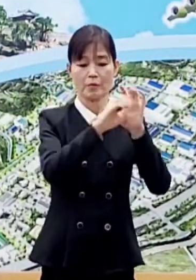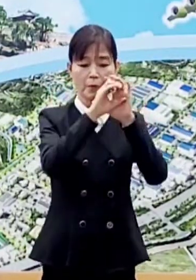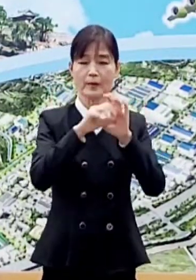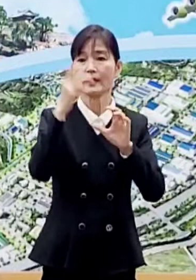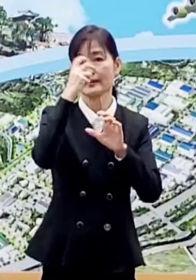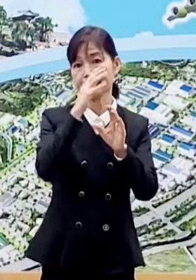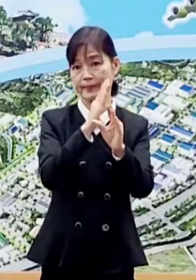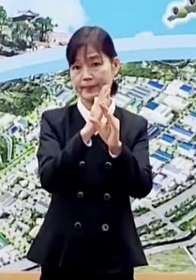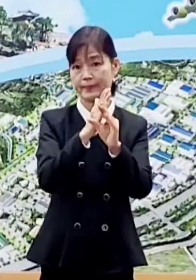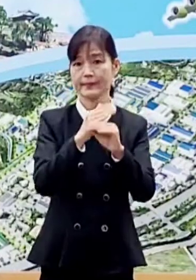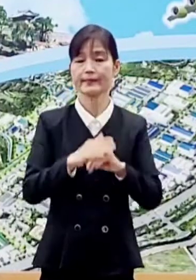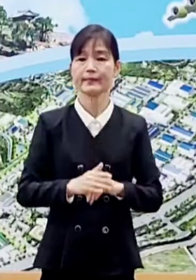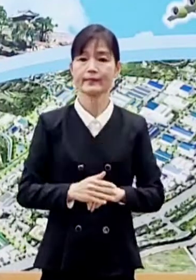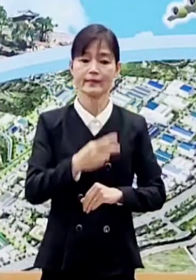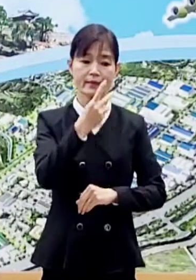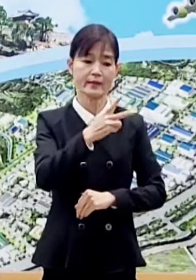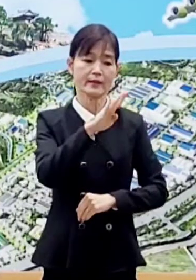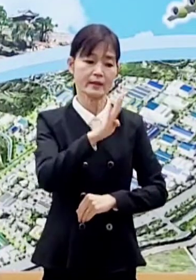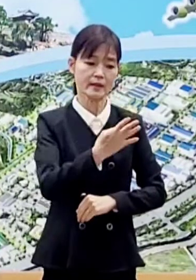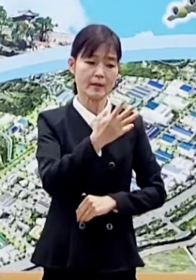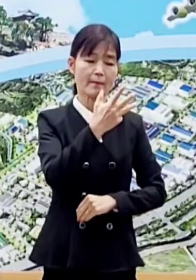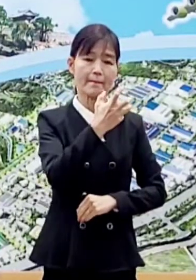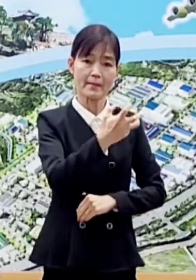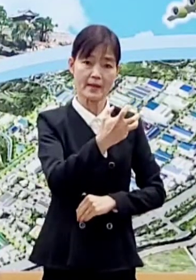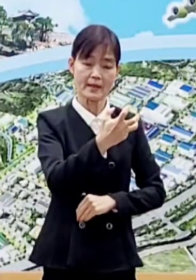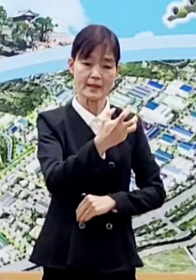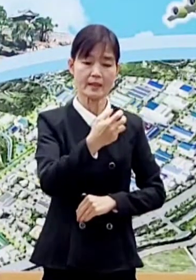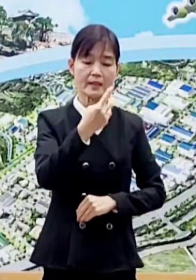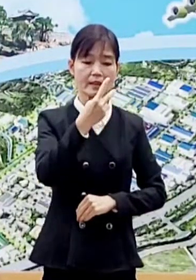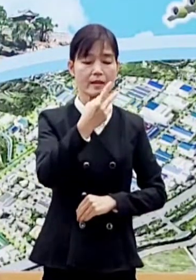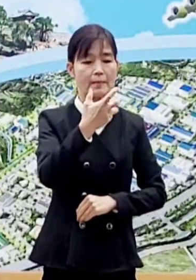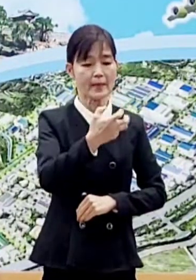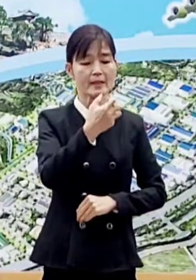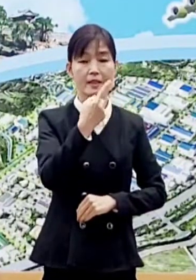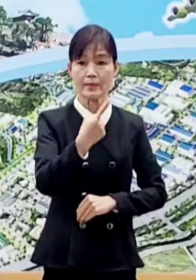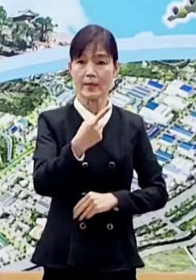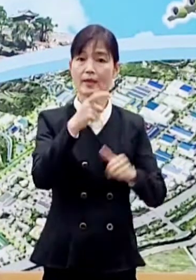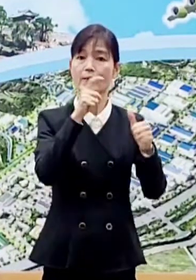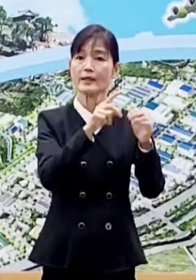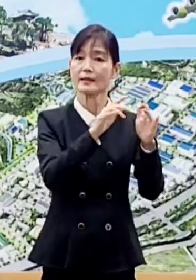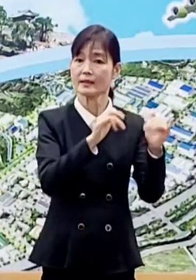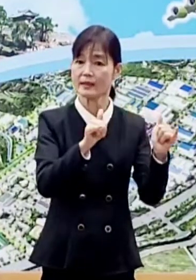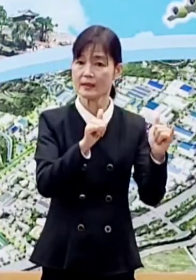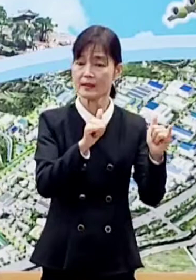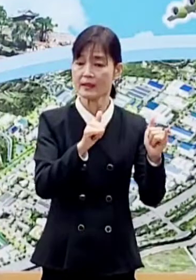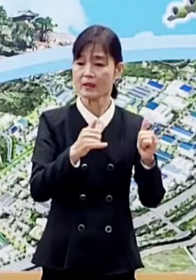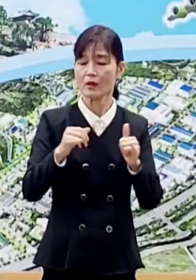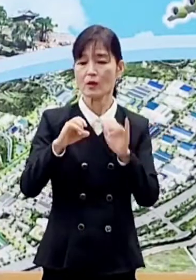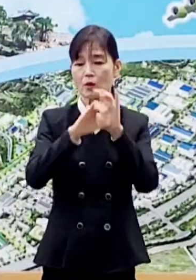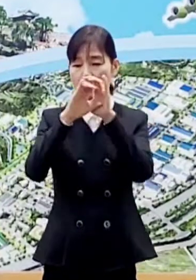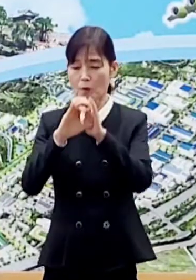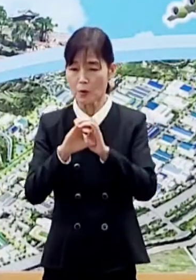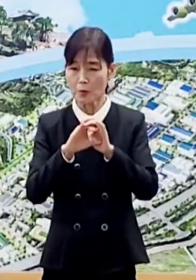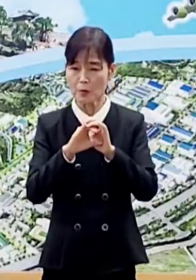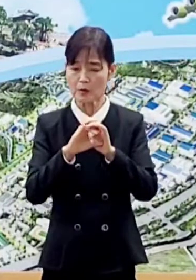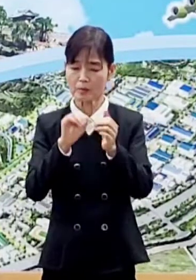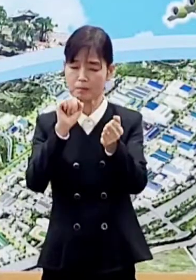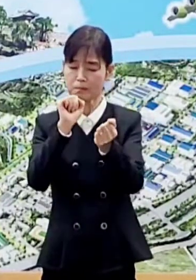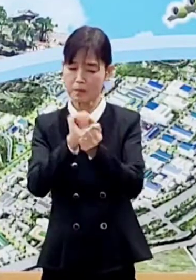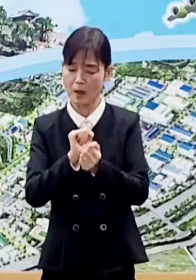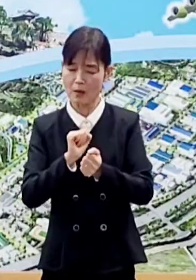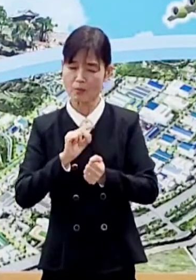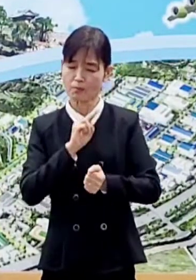중입니다. 진주 2480, 2481번 확진자는 코로나19 감염이